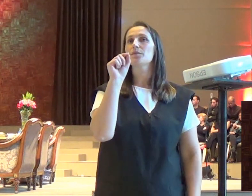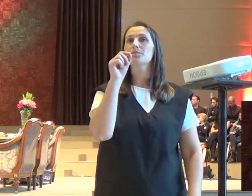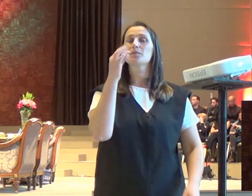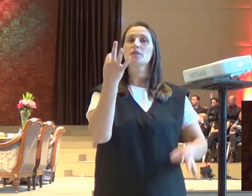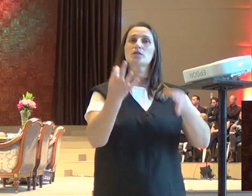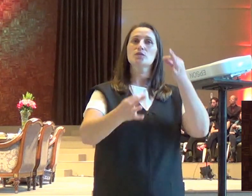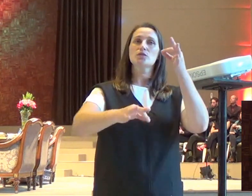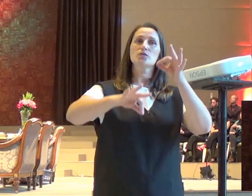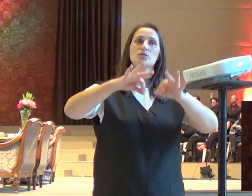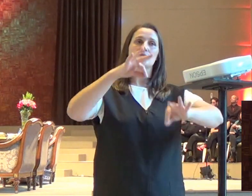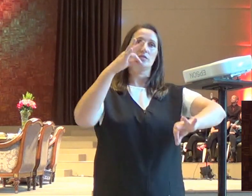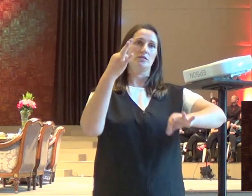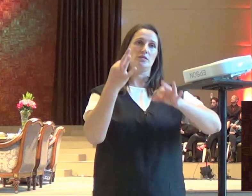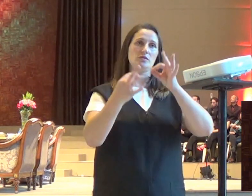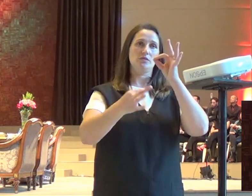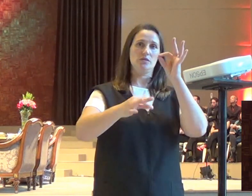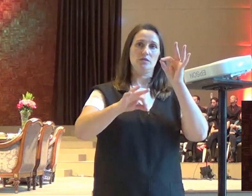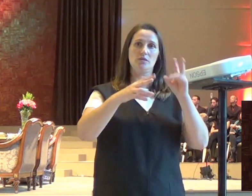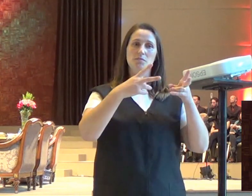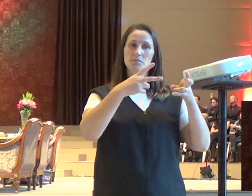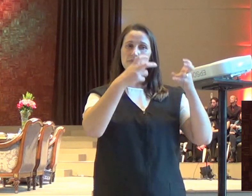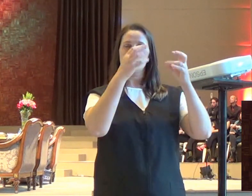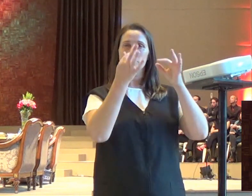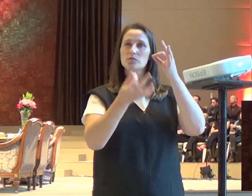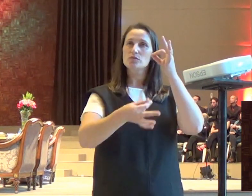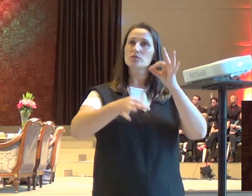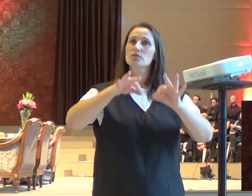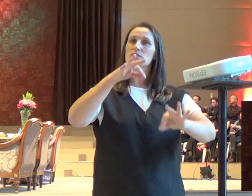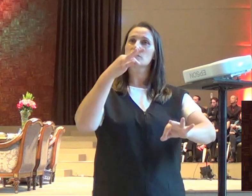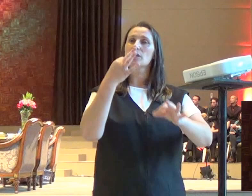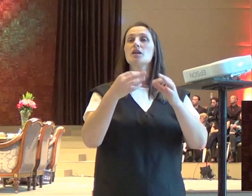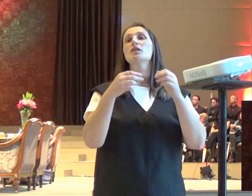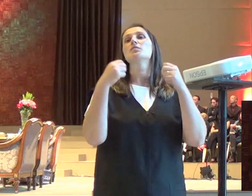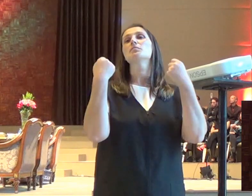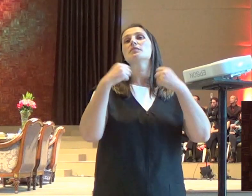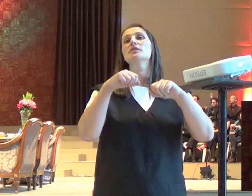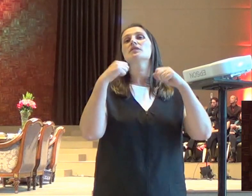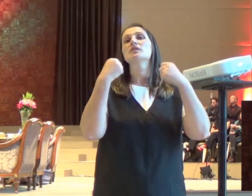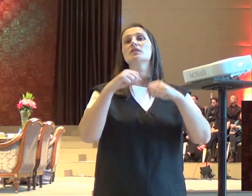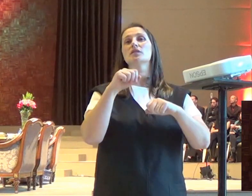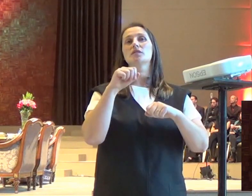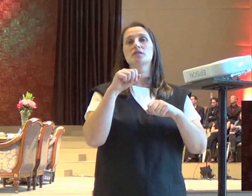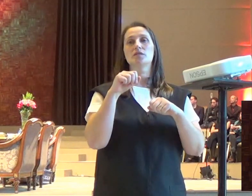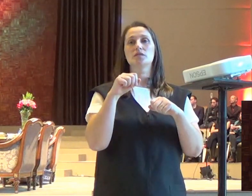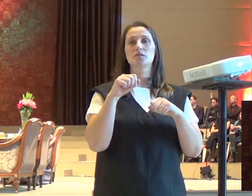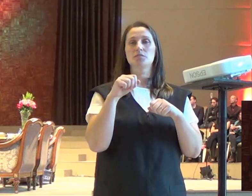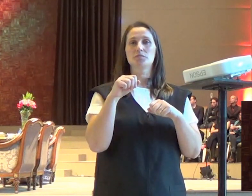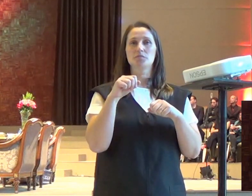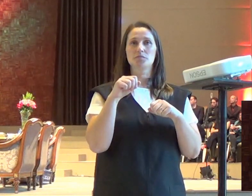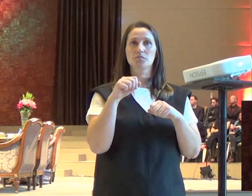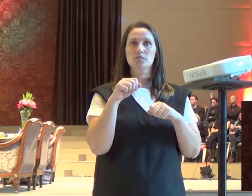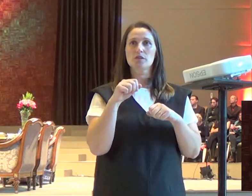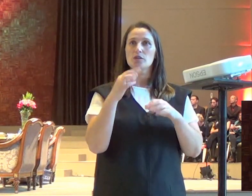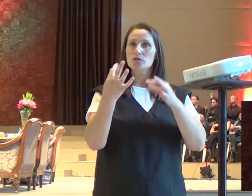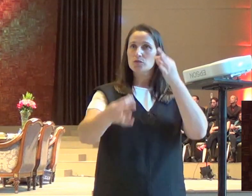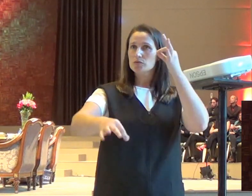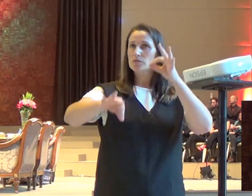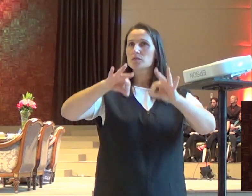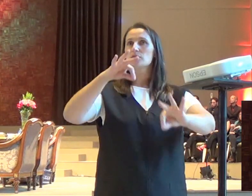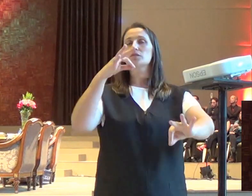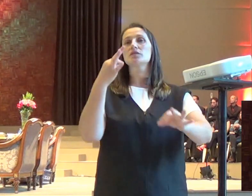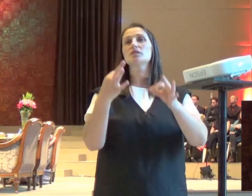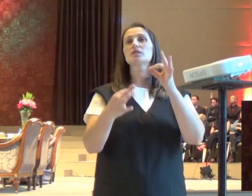justiça de que necessitamos tanto e esse senso de